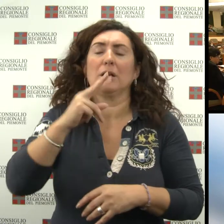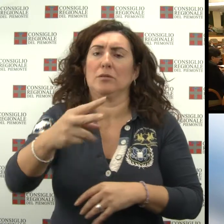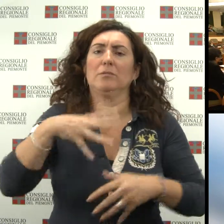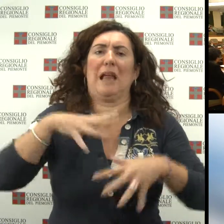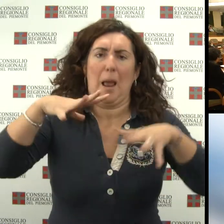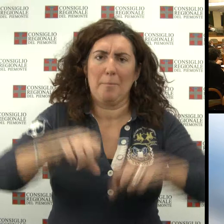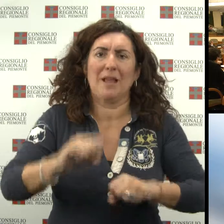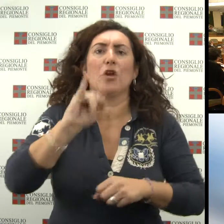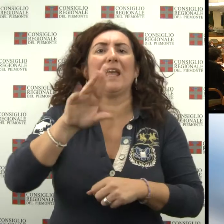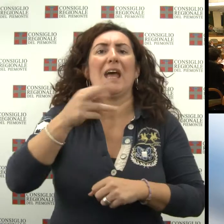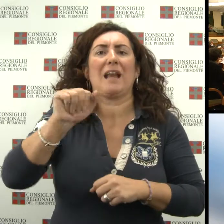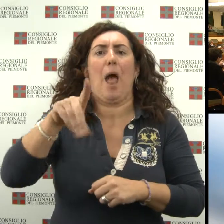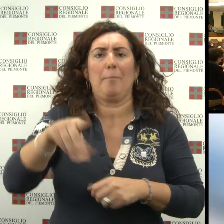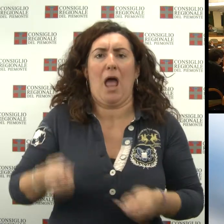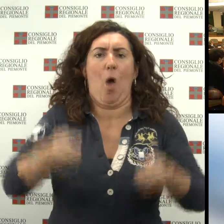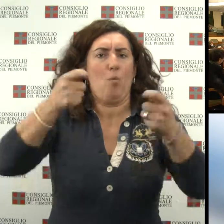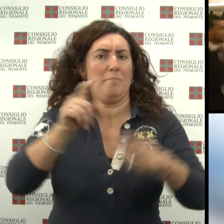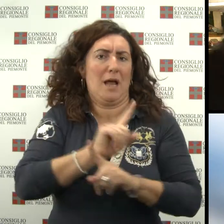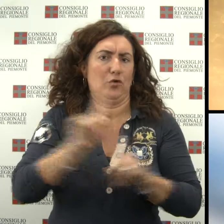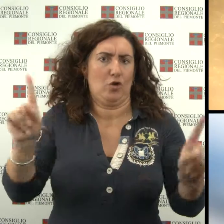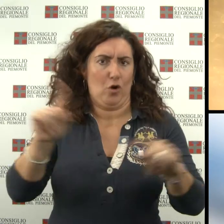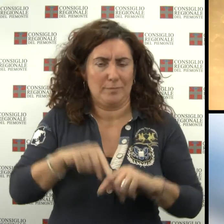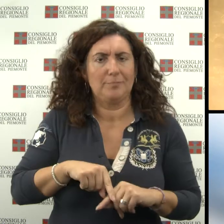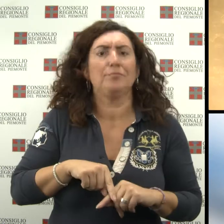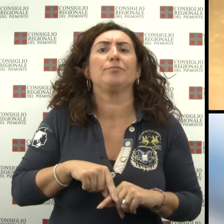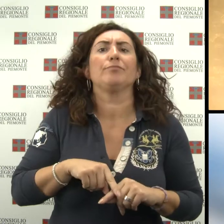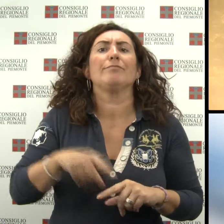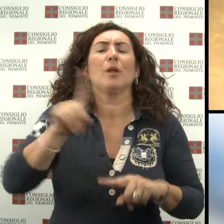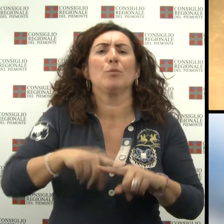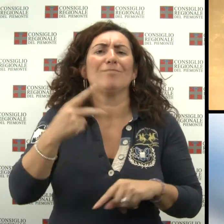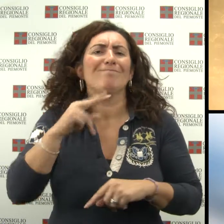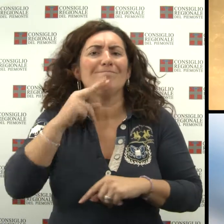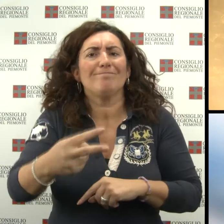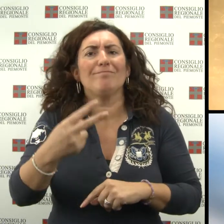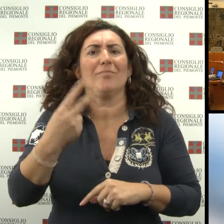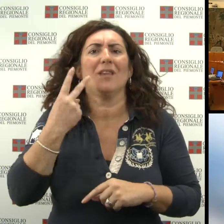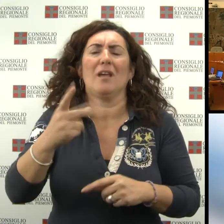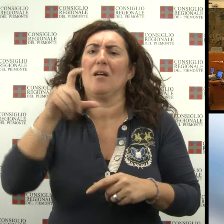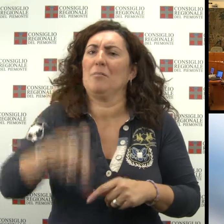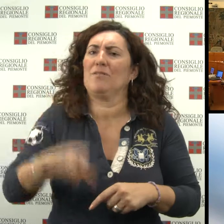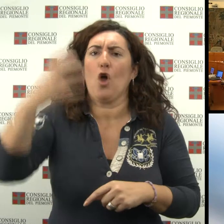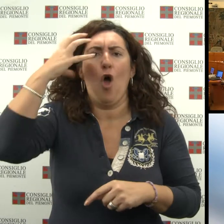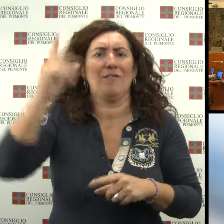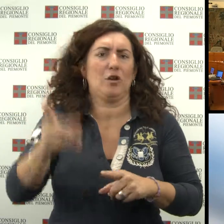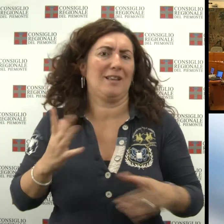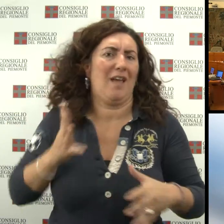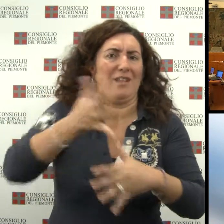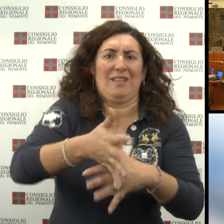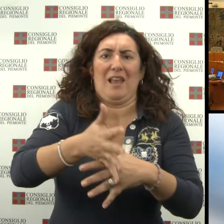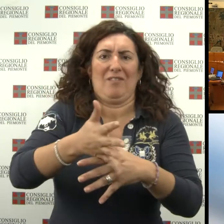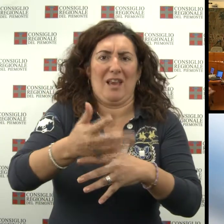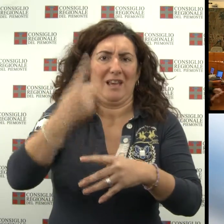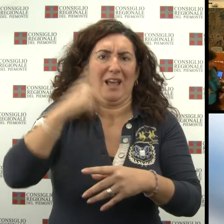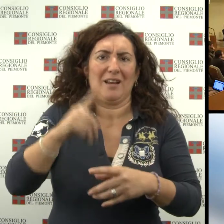non aumentare l'IRAP. Il titolare del bilancio ha evidenziato la necessità dell'intervento del governo e la volontà dell'esecutivo di attuare